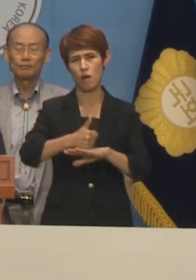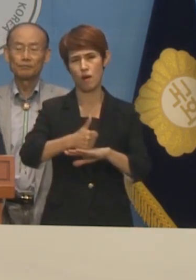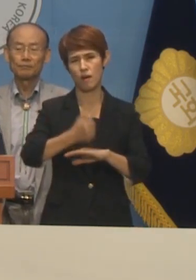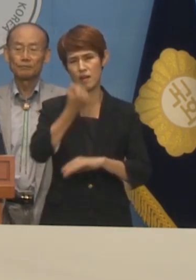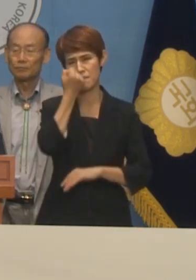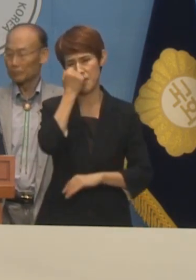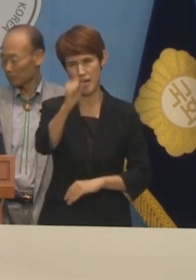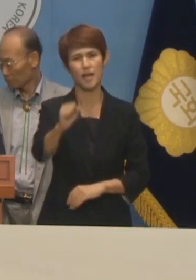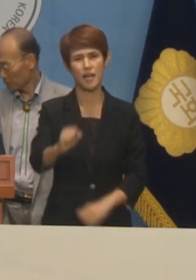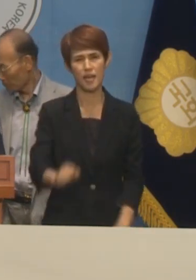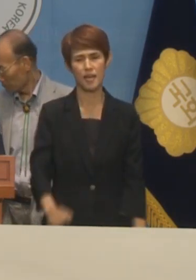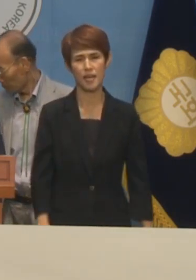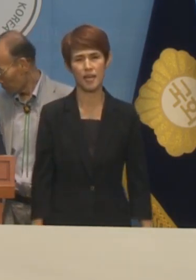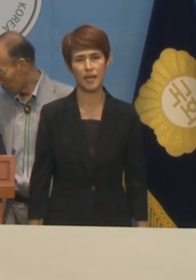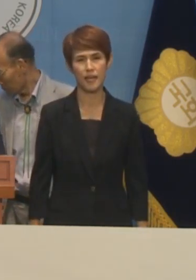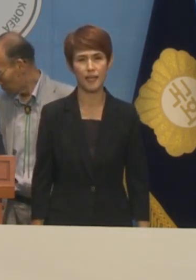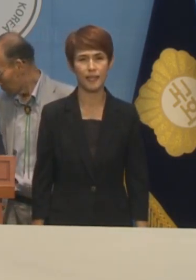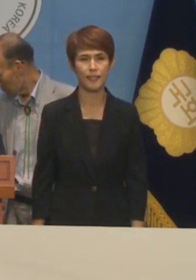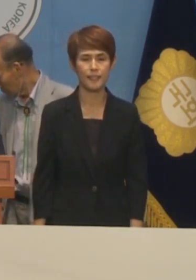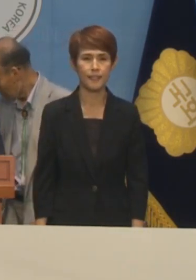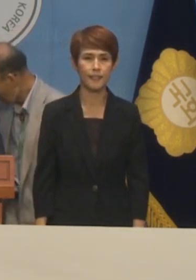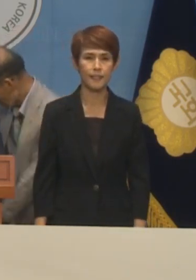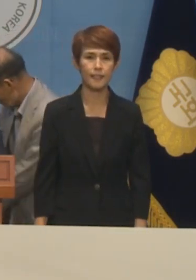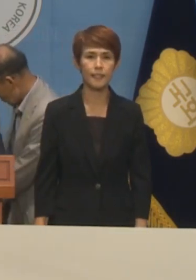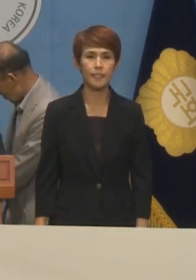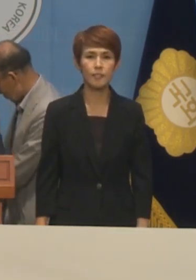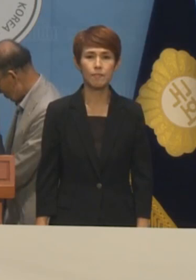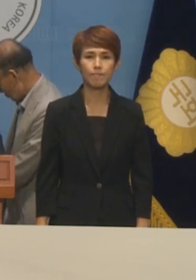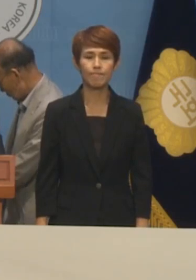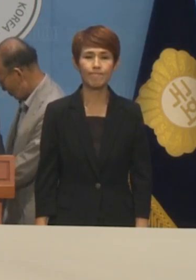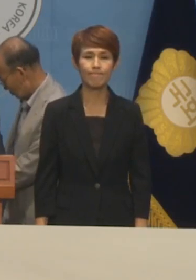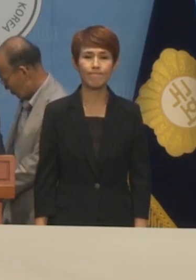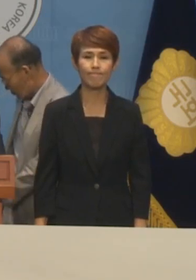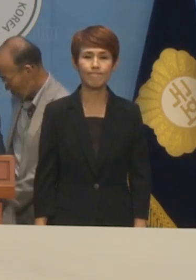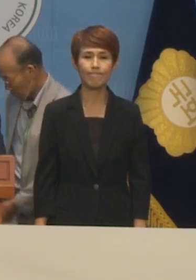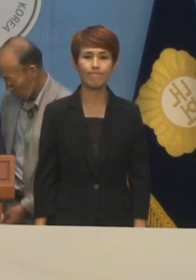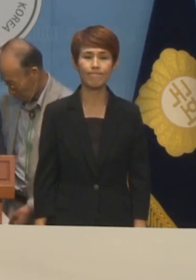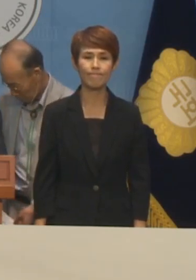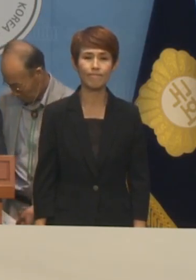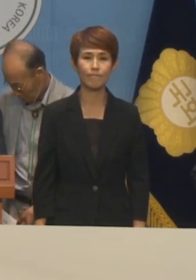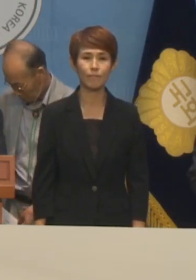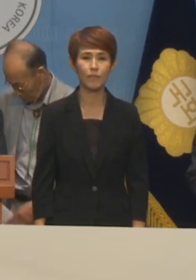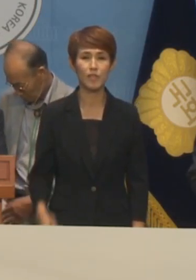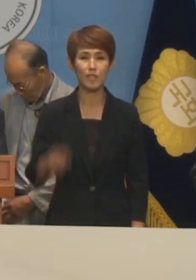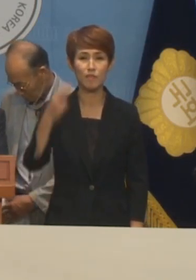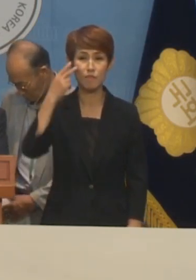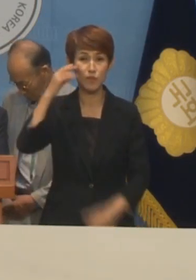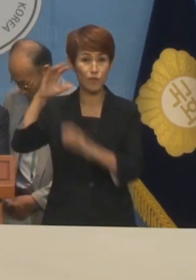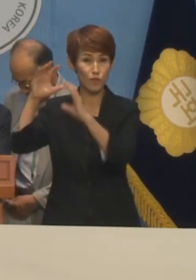않는다는 것을 자명한 원리다. 이에 대하여 미국의 승인과 지시